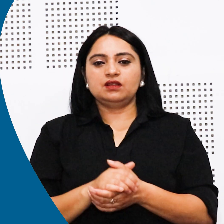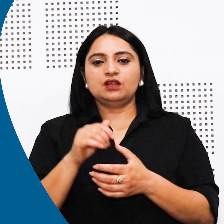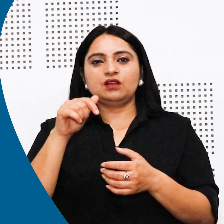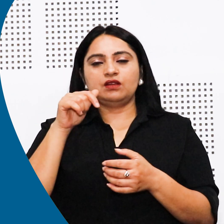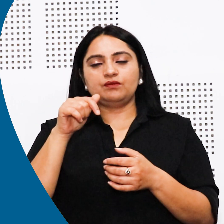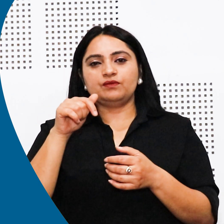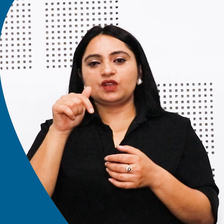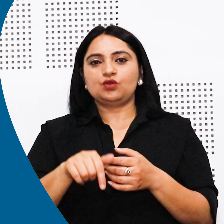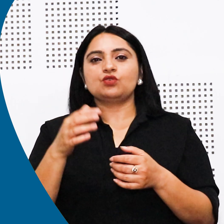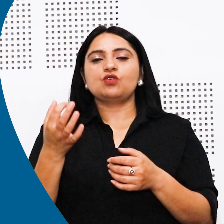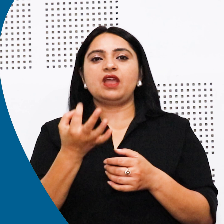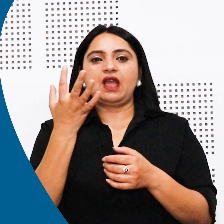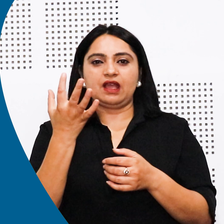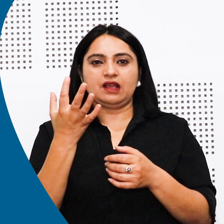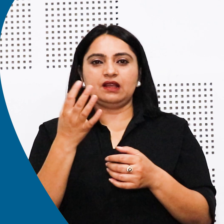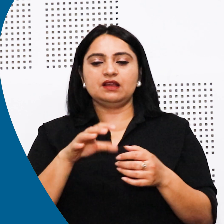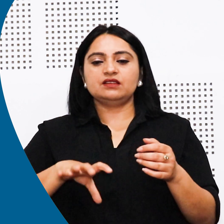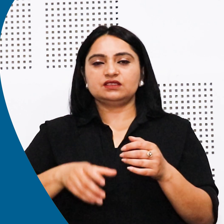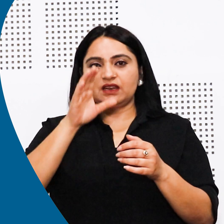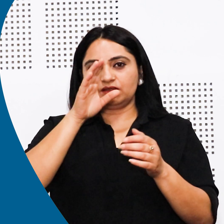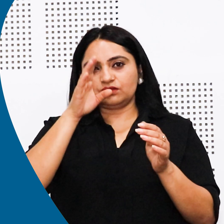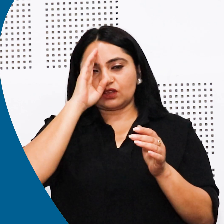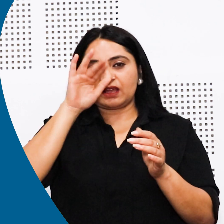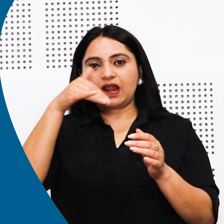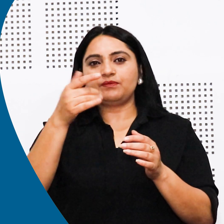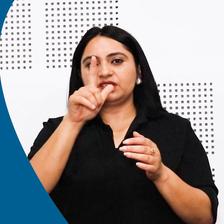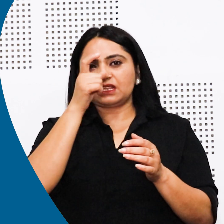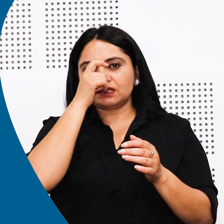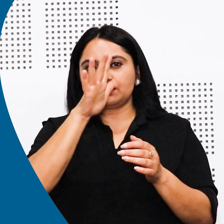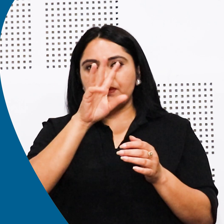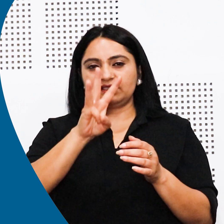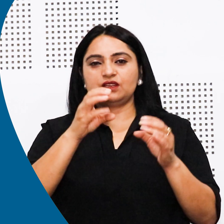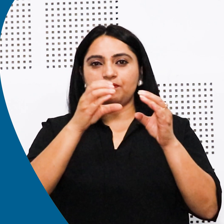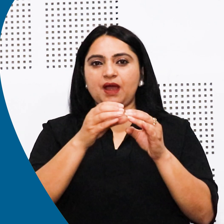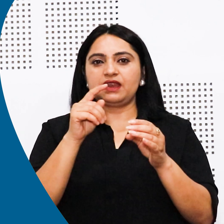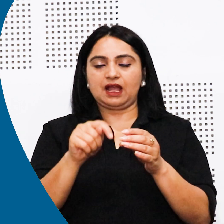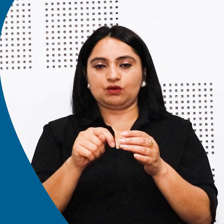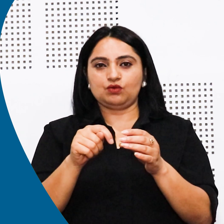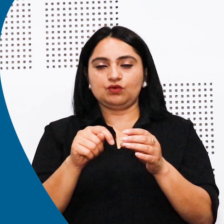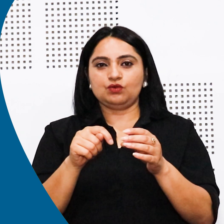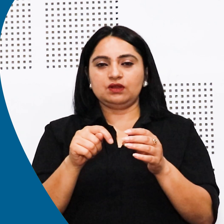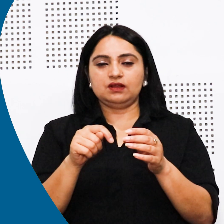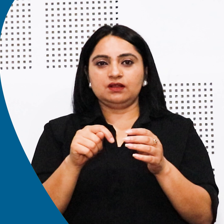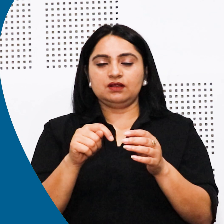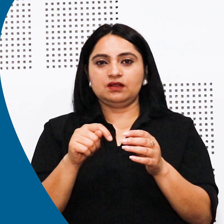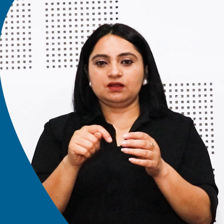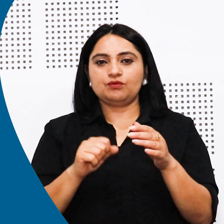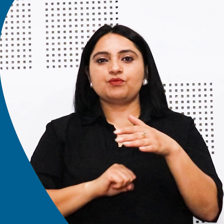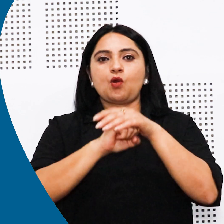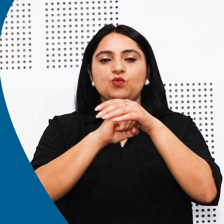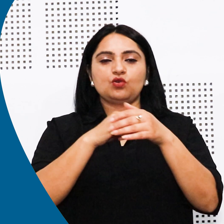म के भन्छु भने यो नयाँ चाहिँ स्थानीय सरकार आएपछि 753वटै पालिकाका चाहिँ